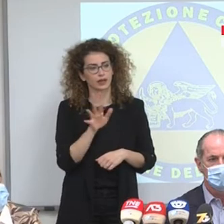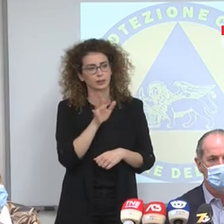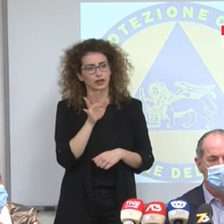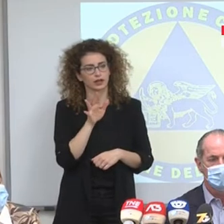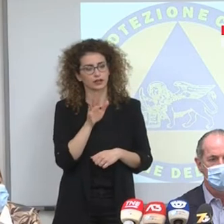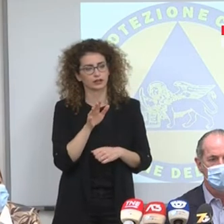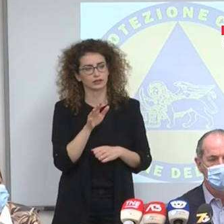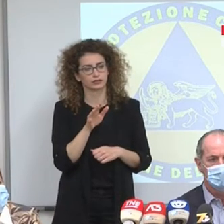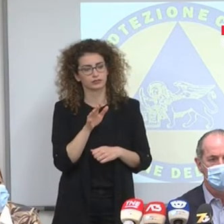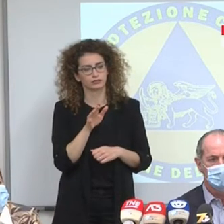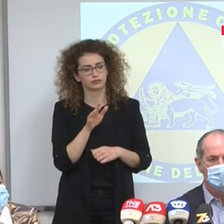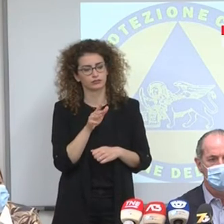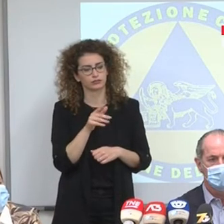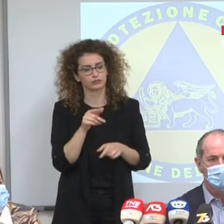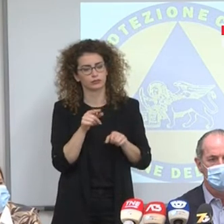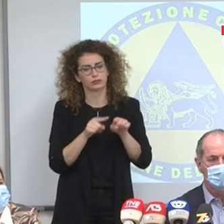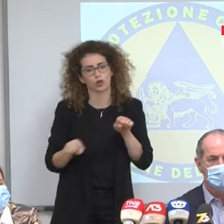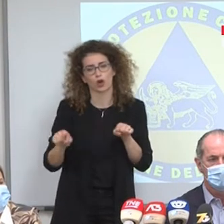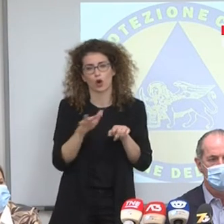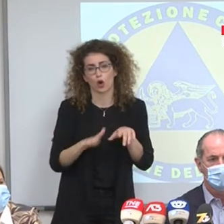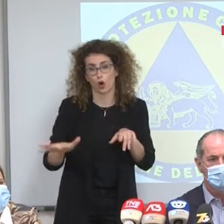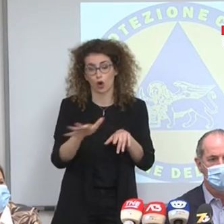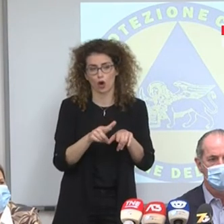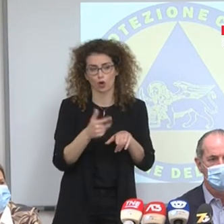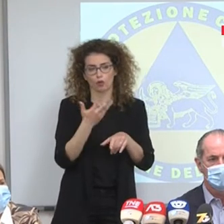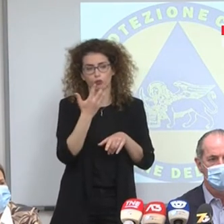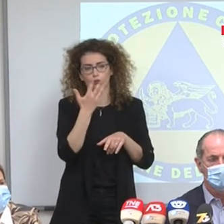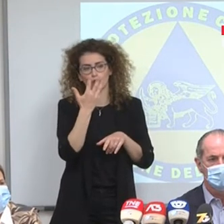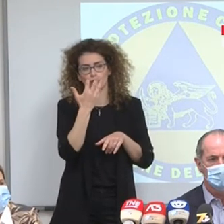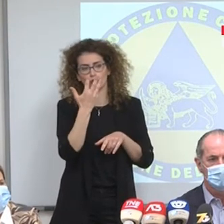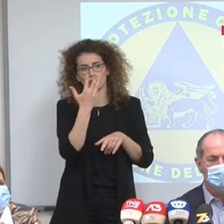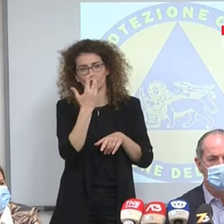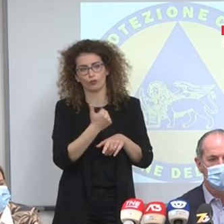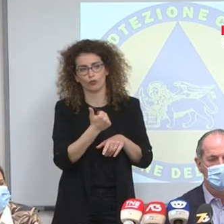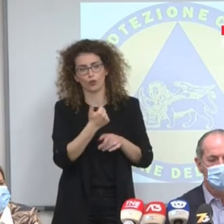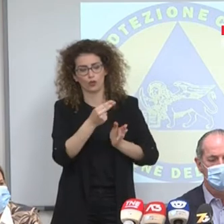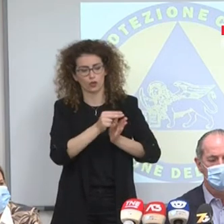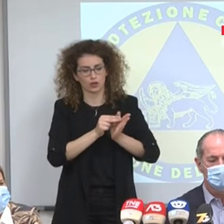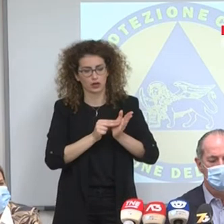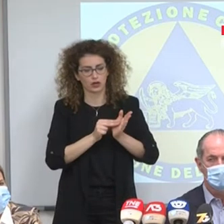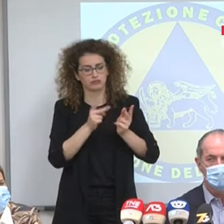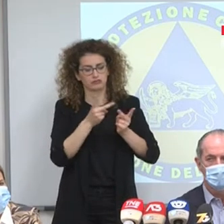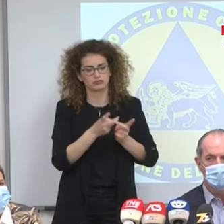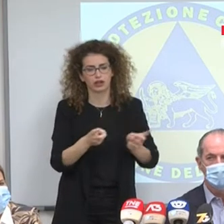disponibilità a un allentamento generale fino alla cessazione dei divieti, oppure ha